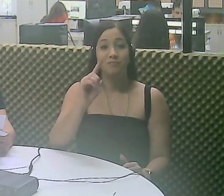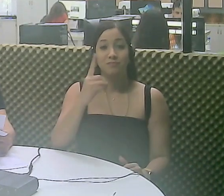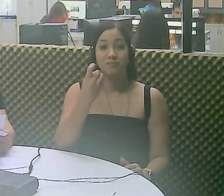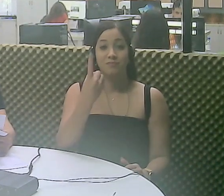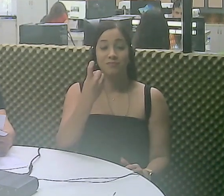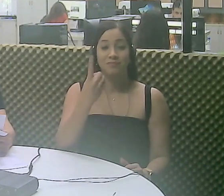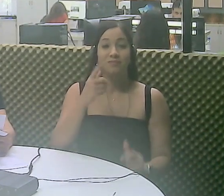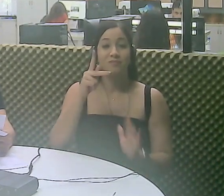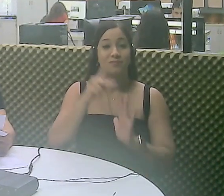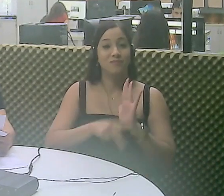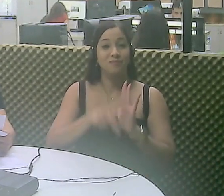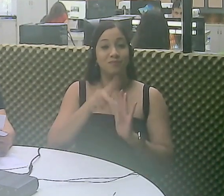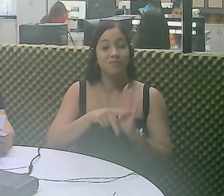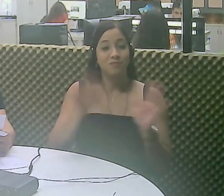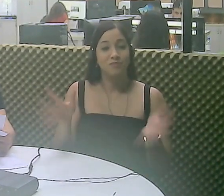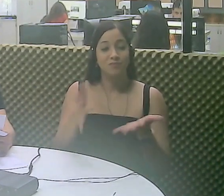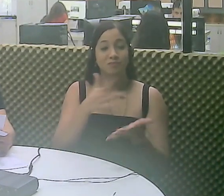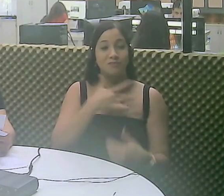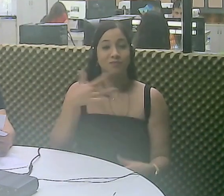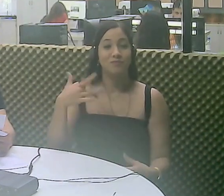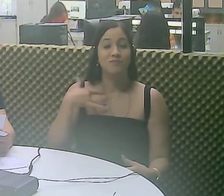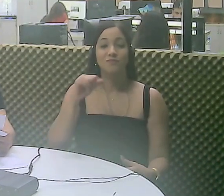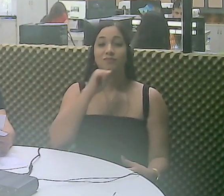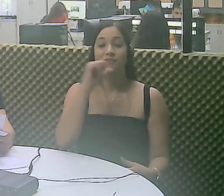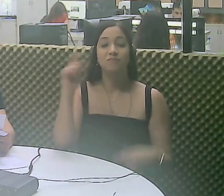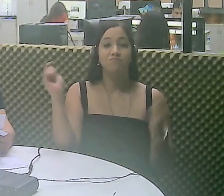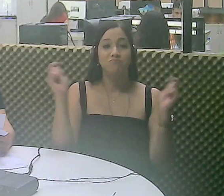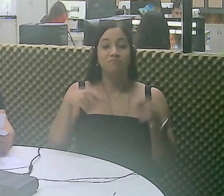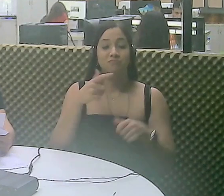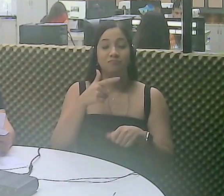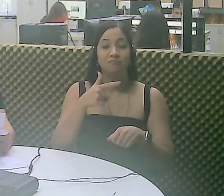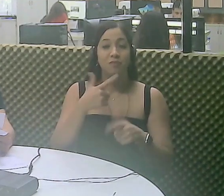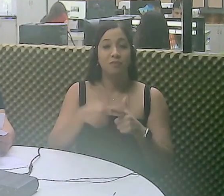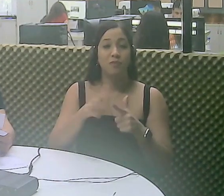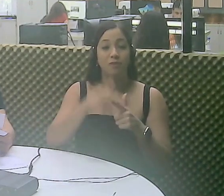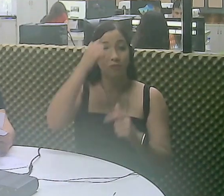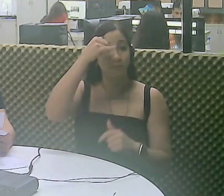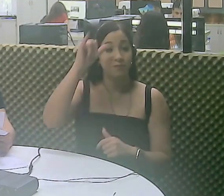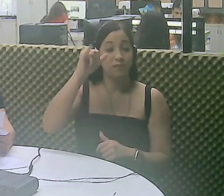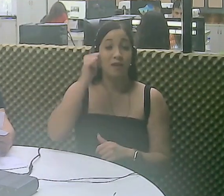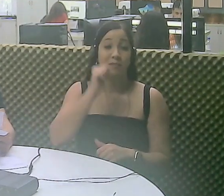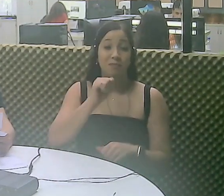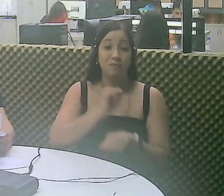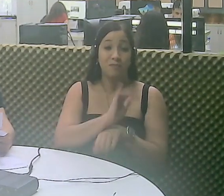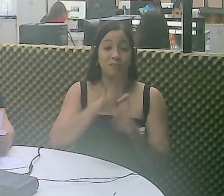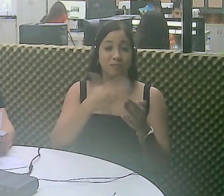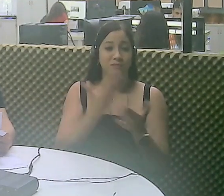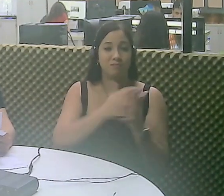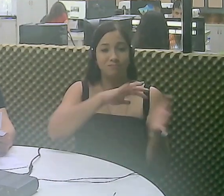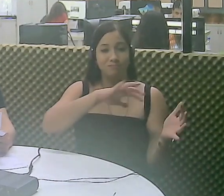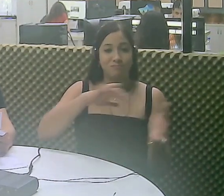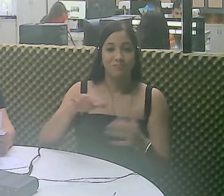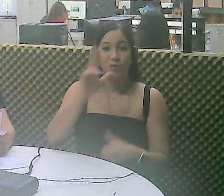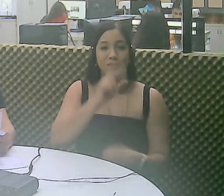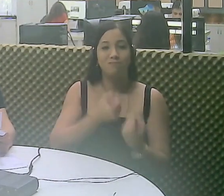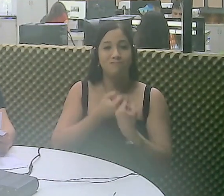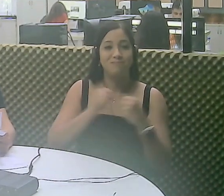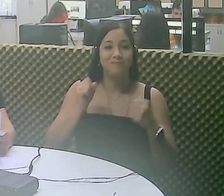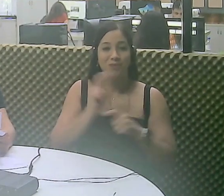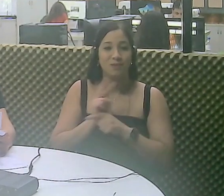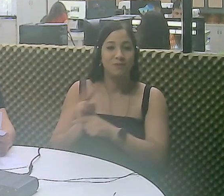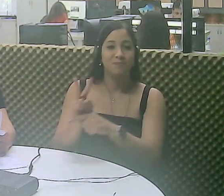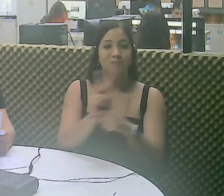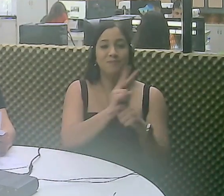CadÚnico. Esse programa promove a saúde menstrual e garante que isso não seja mais um problema para que nenhuma garota falte à aula. Uberlândia